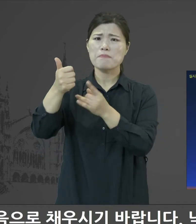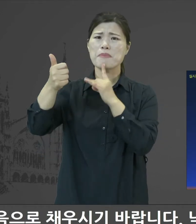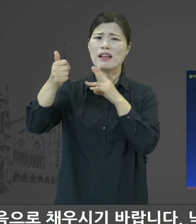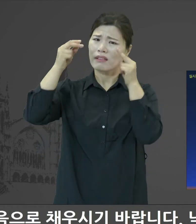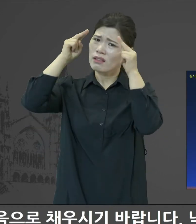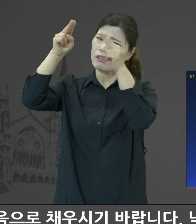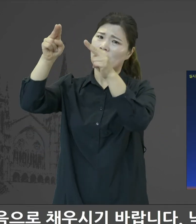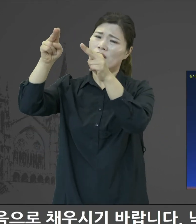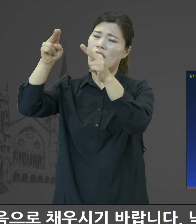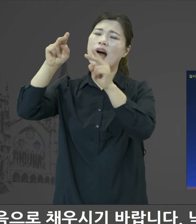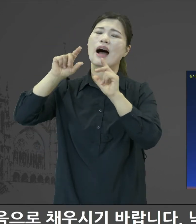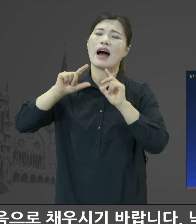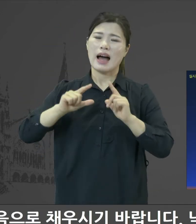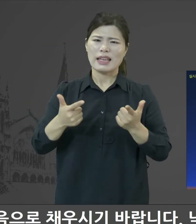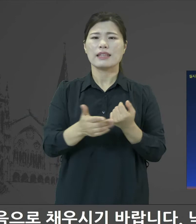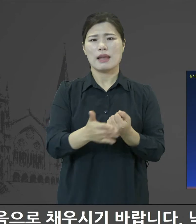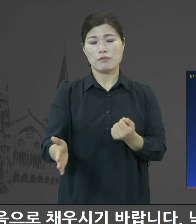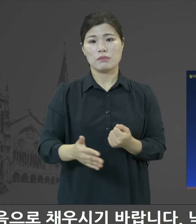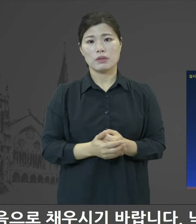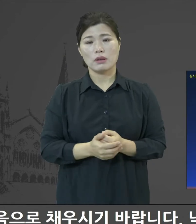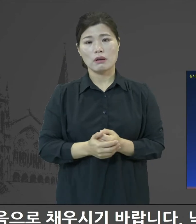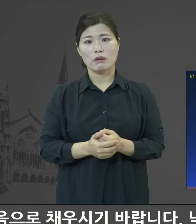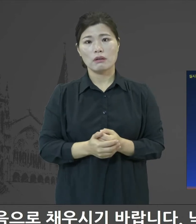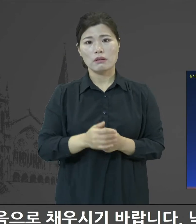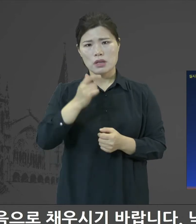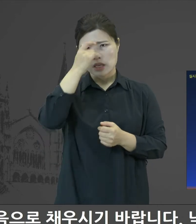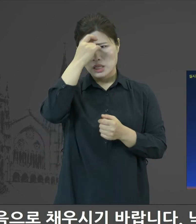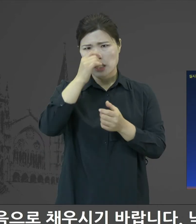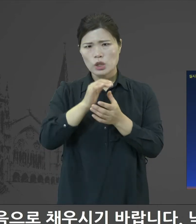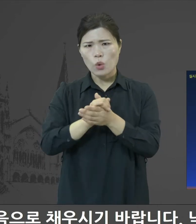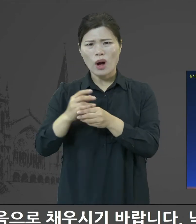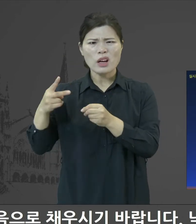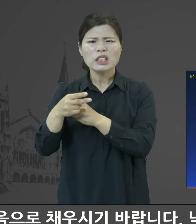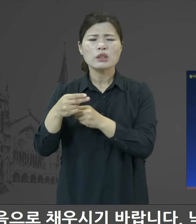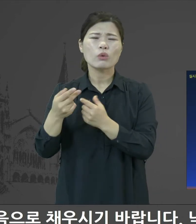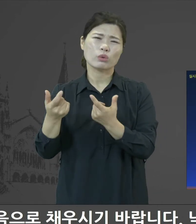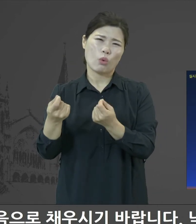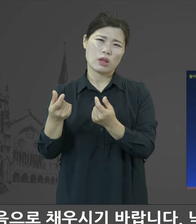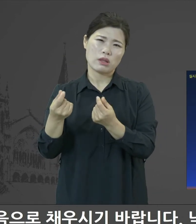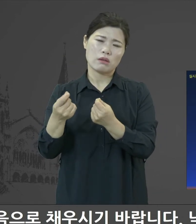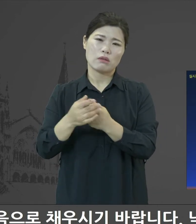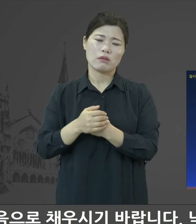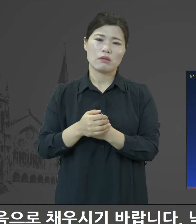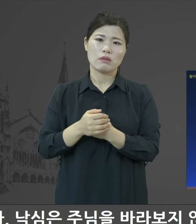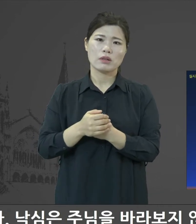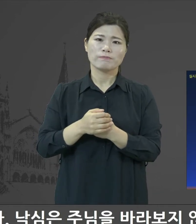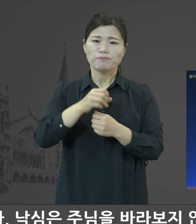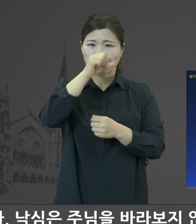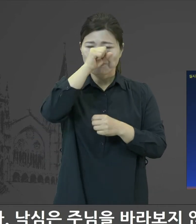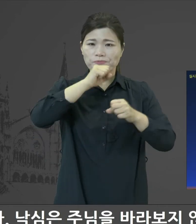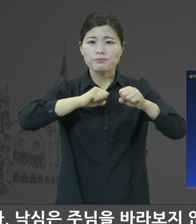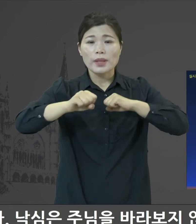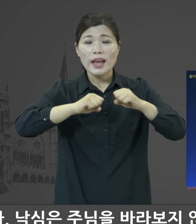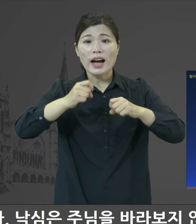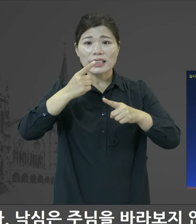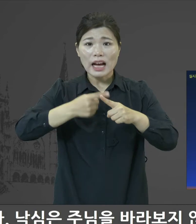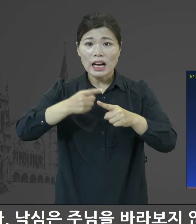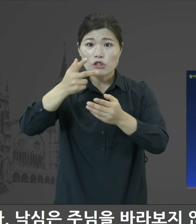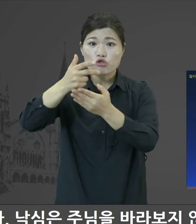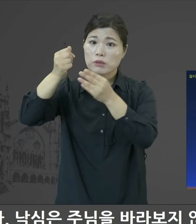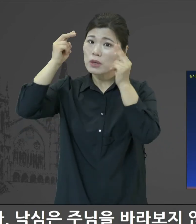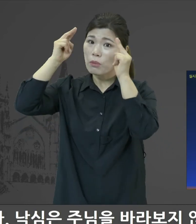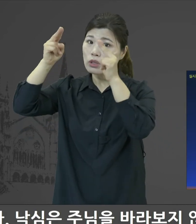생기는 원인이 있습니다. 기도가 끊긴 것과 비슷한 요소죠. 선을 행하다가 주님을 바라보지 않고